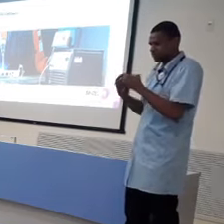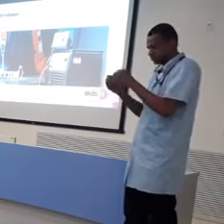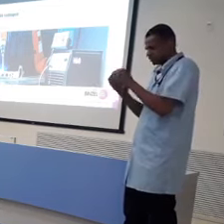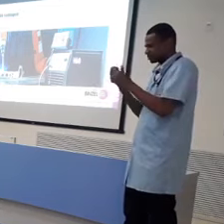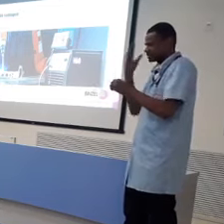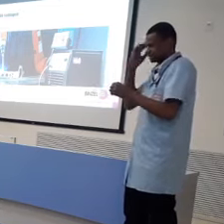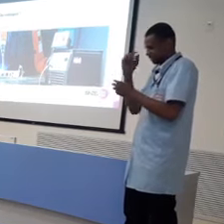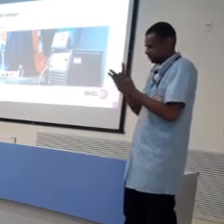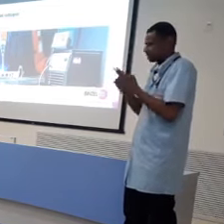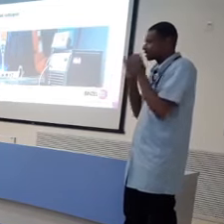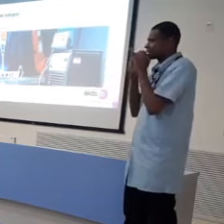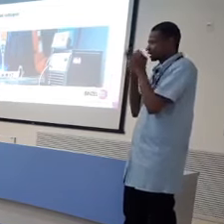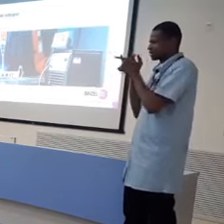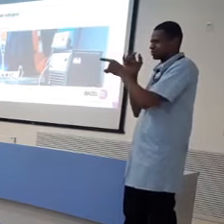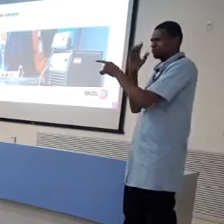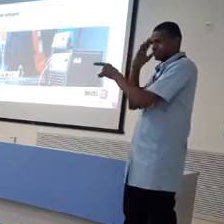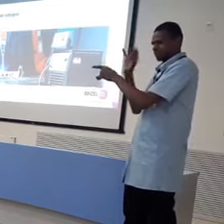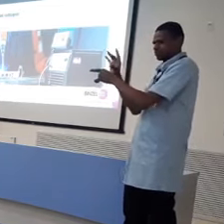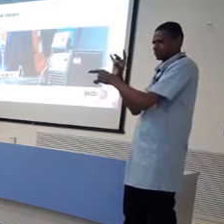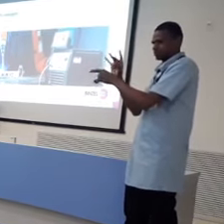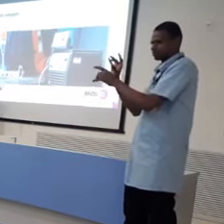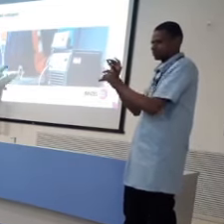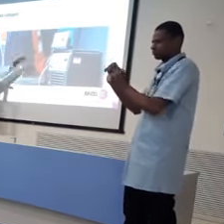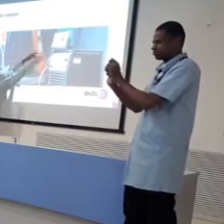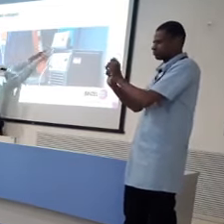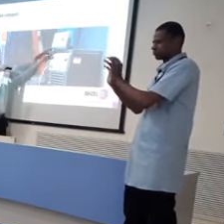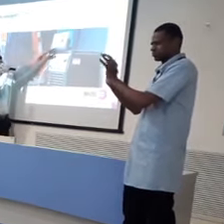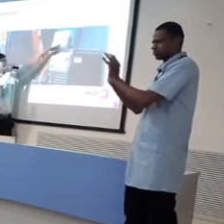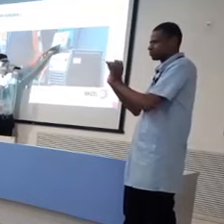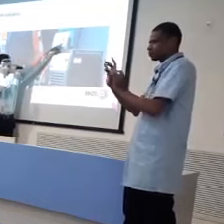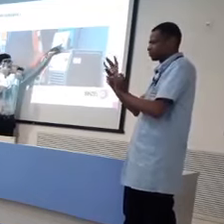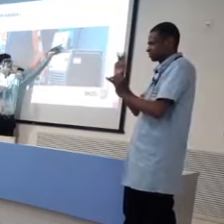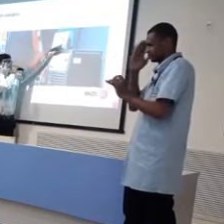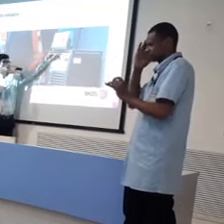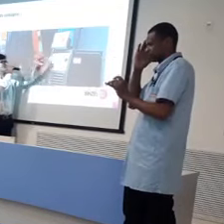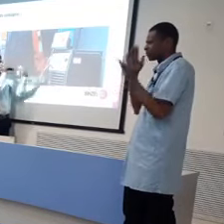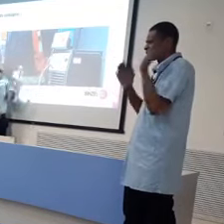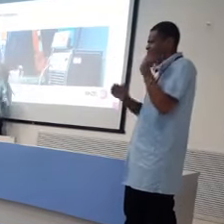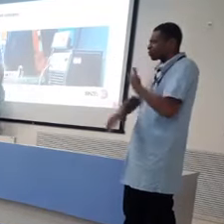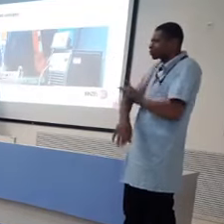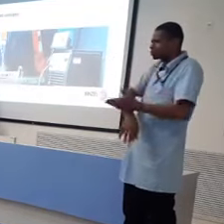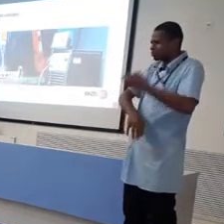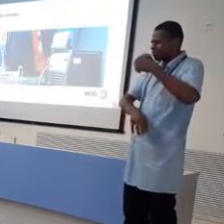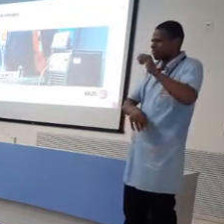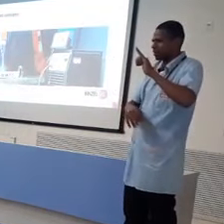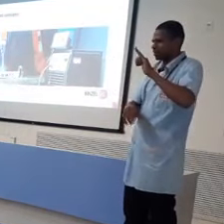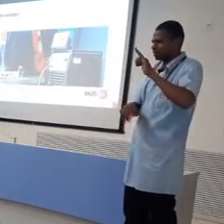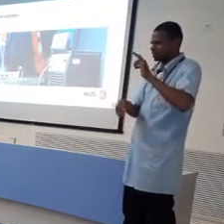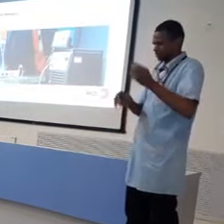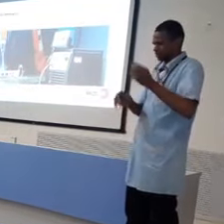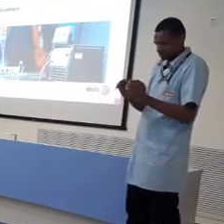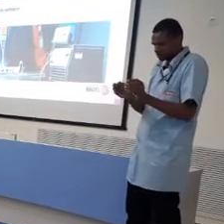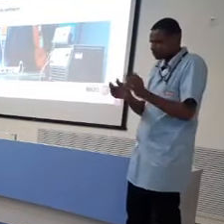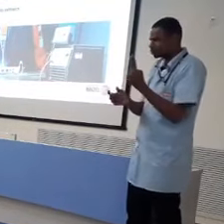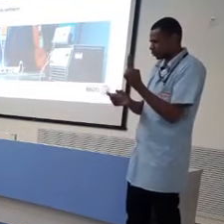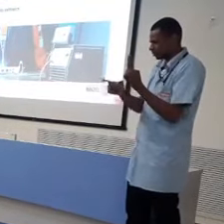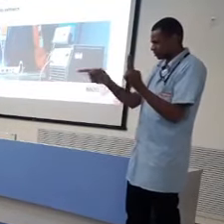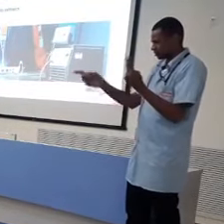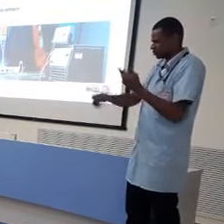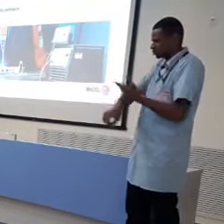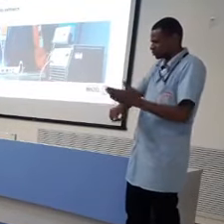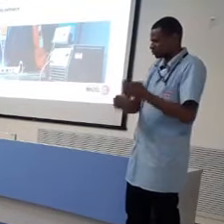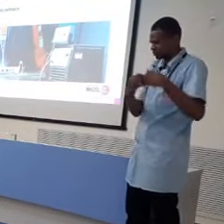tensão. Tá? Então vocês podem ver que o painel dela aqui, diferente das máquinas Big Mac convencional, só tem um botão. Né? Normalmente nas